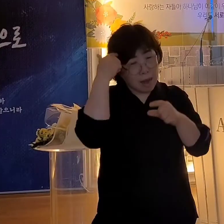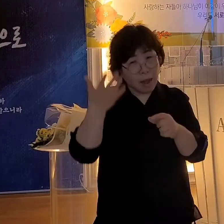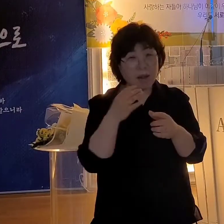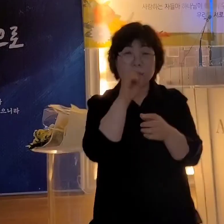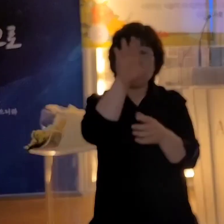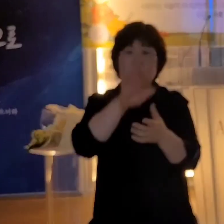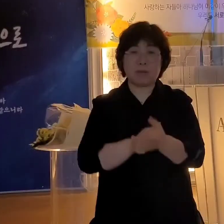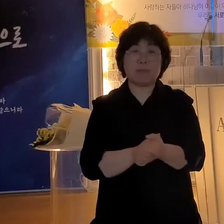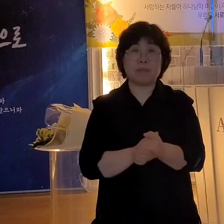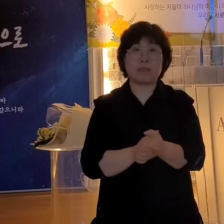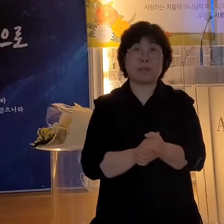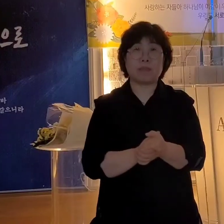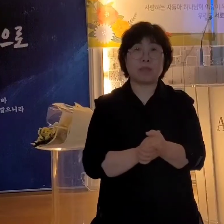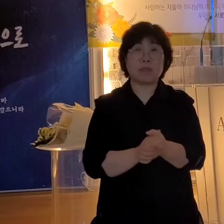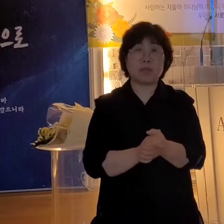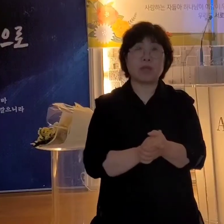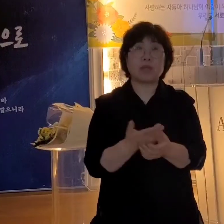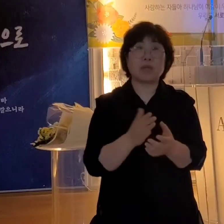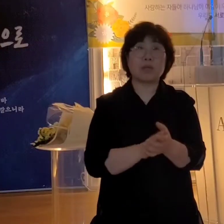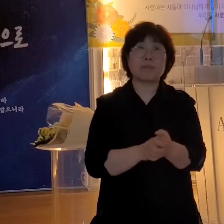인구의 가족에게 택배가 오는데